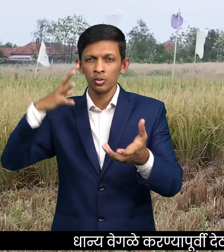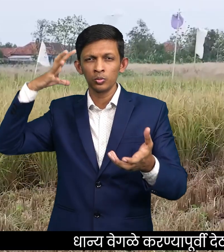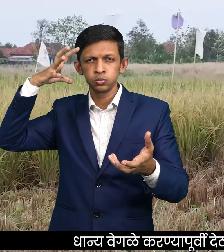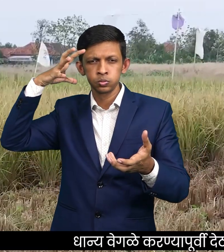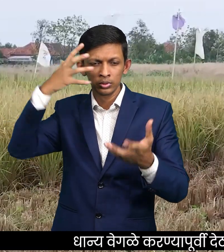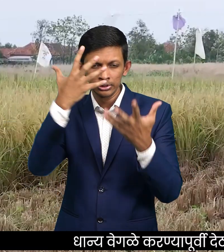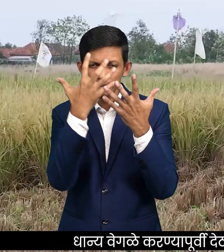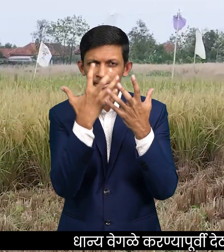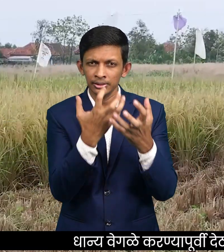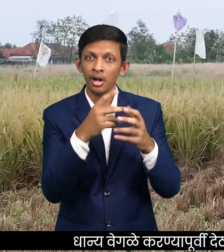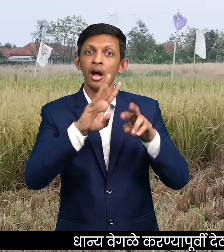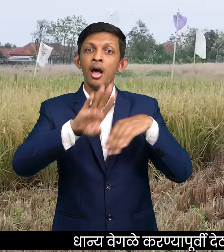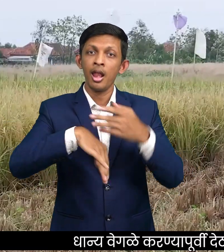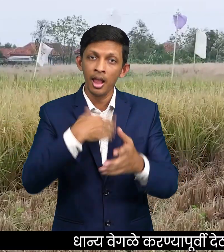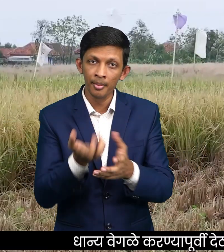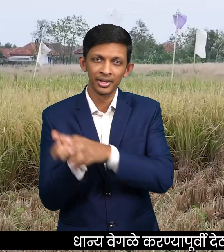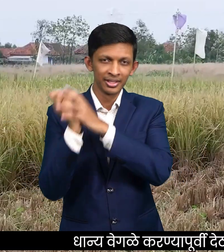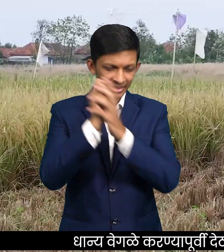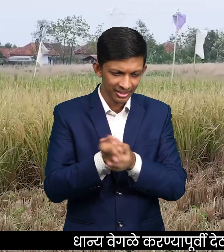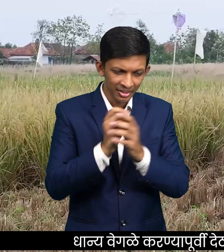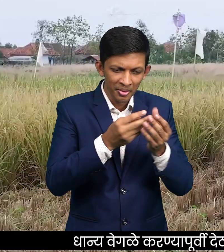वाळवले जातात.